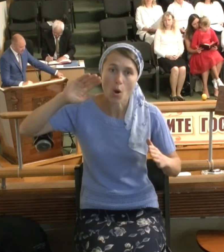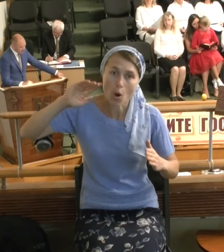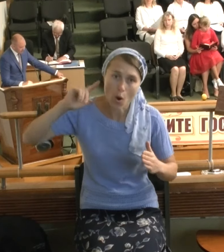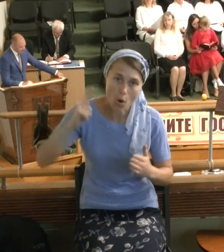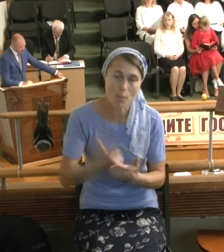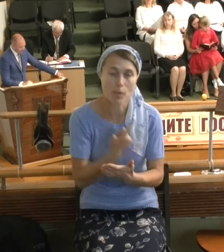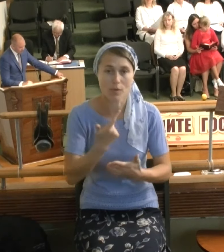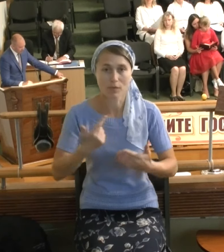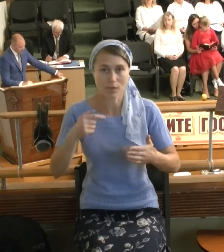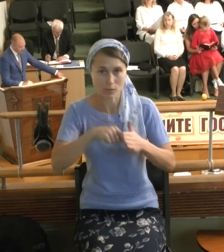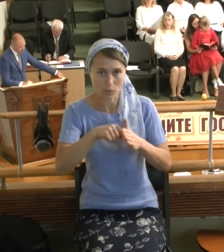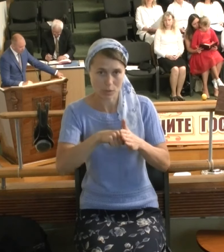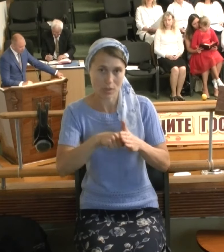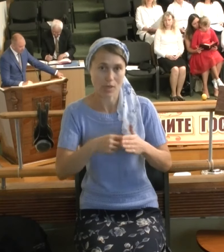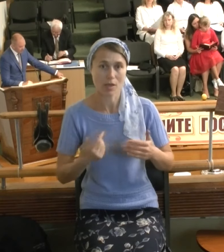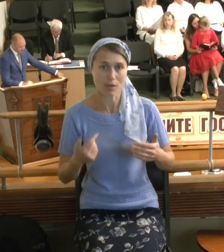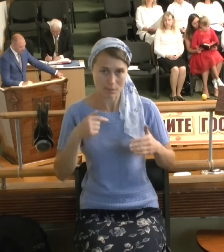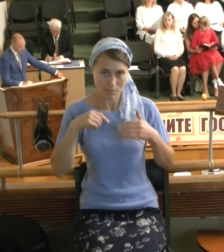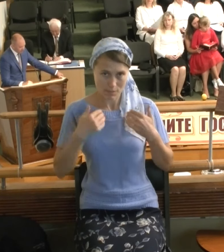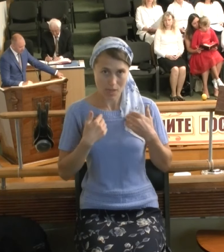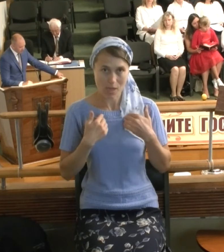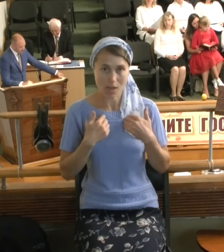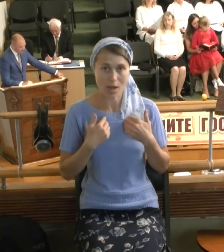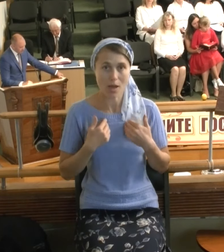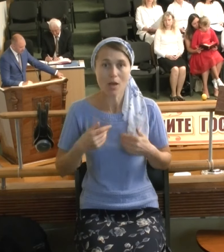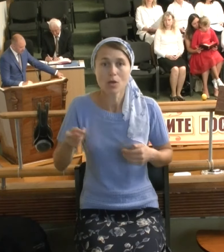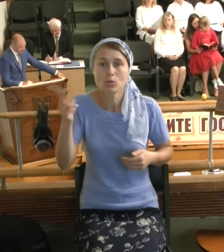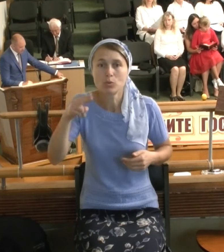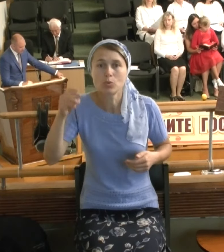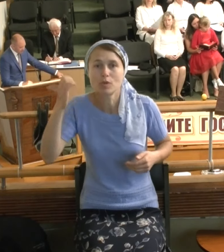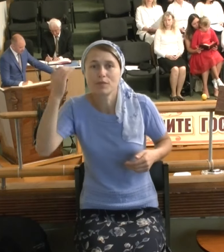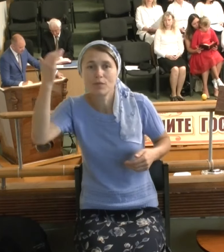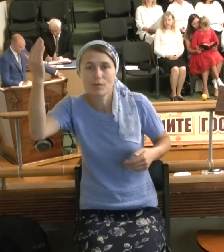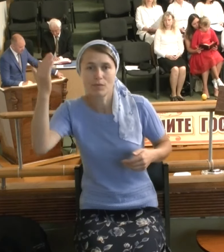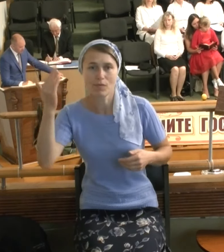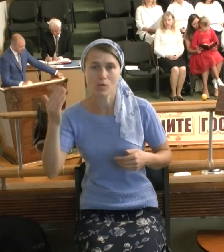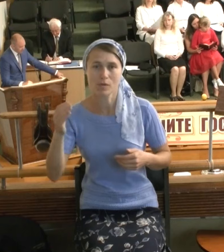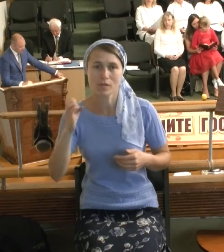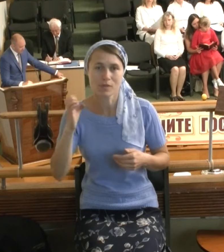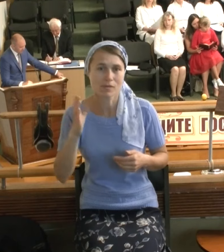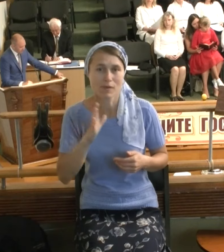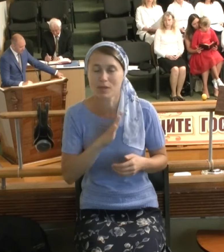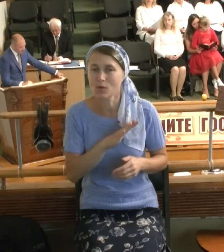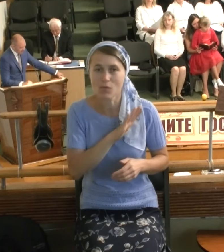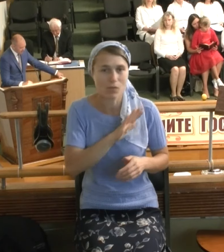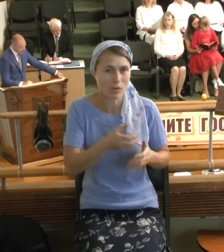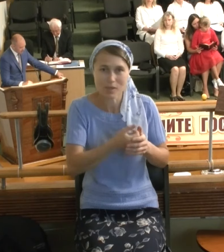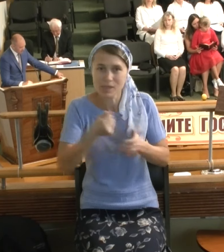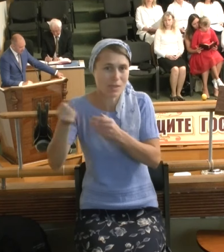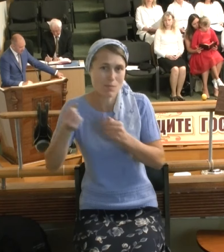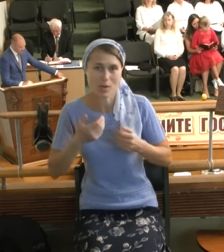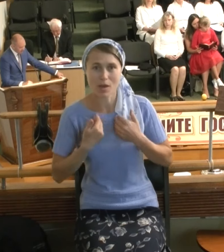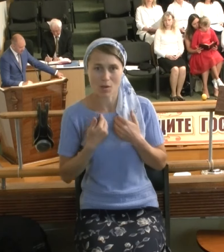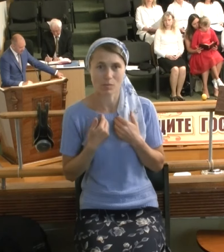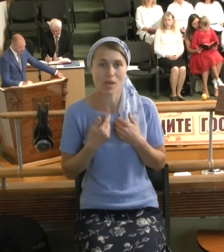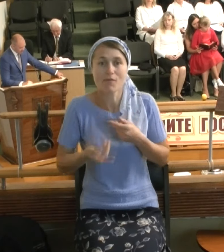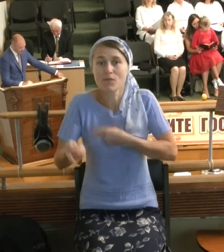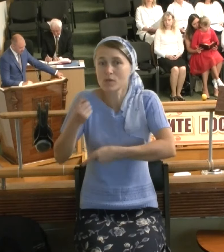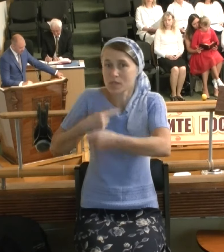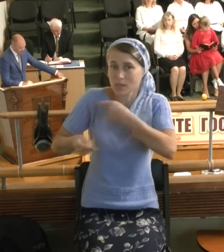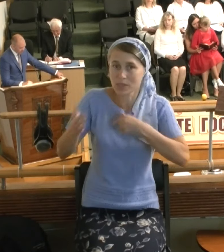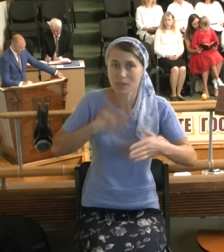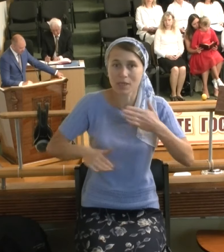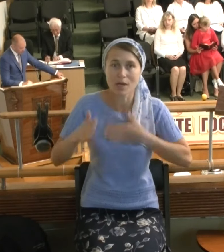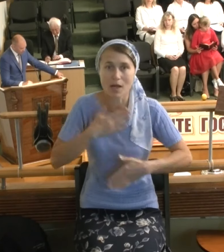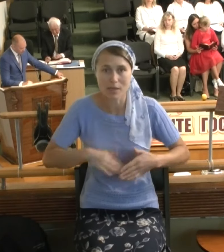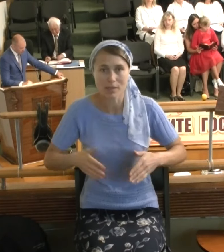от лица Твоего, и Духа Твоего Святого не отними от меня. Возврати мне радость спасения